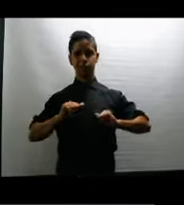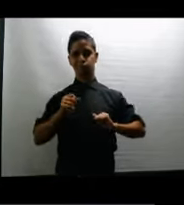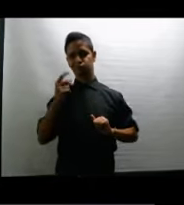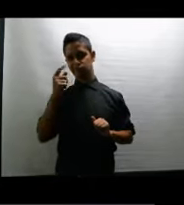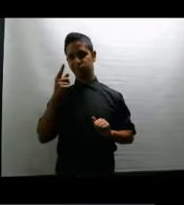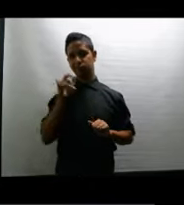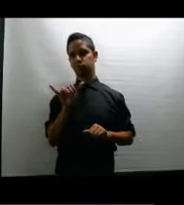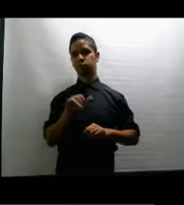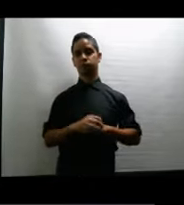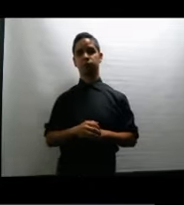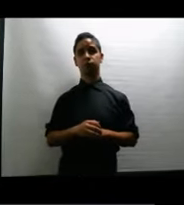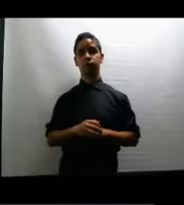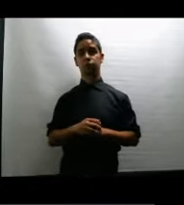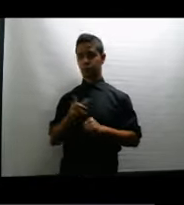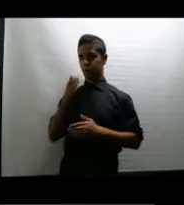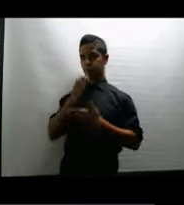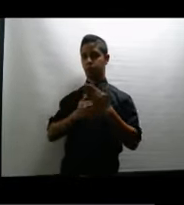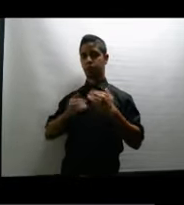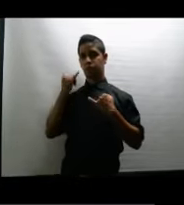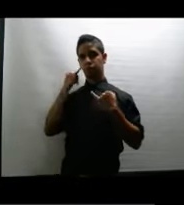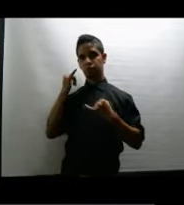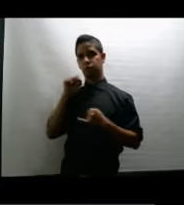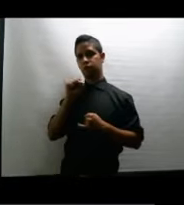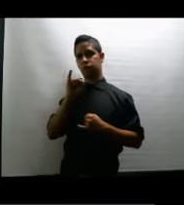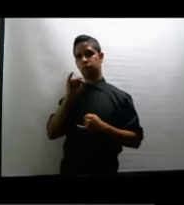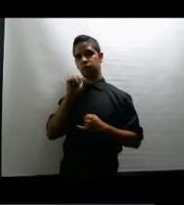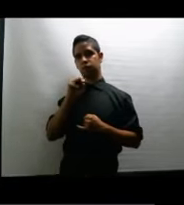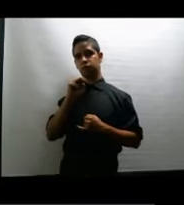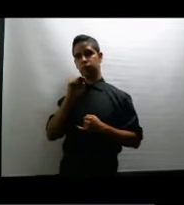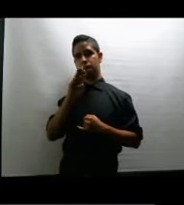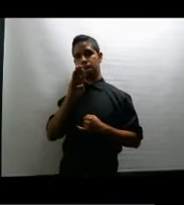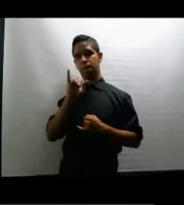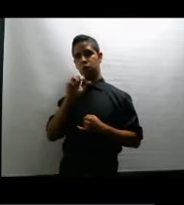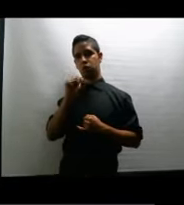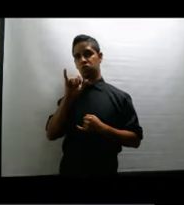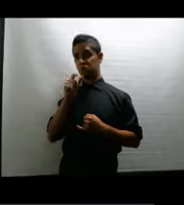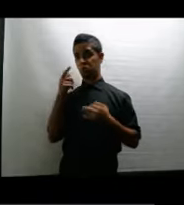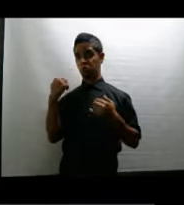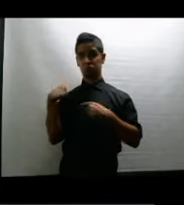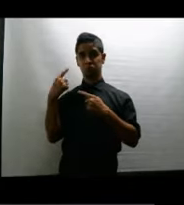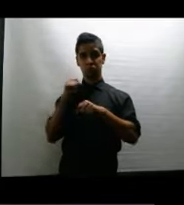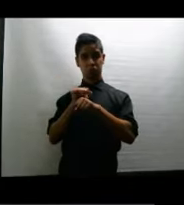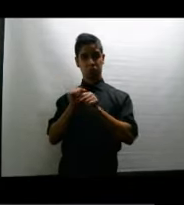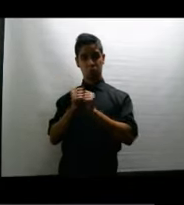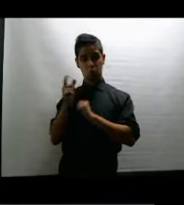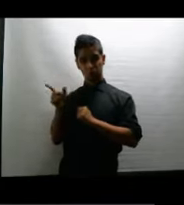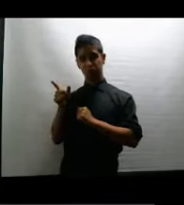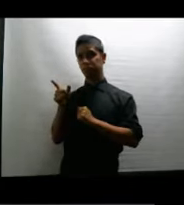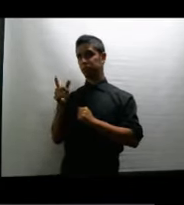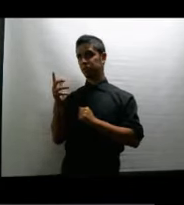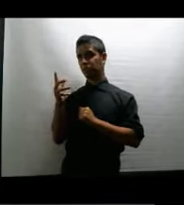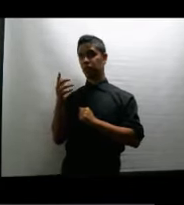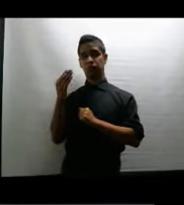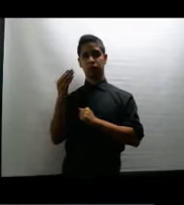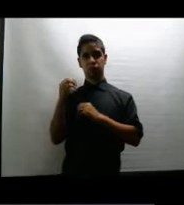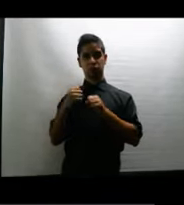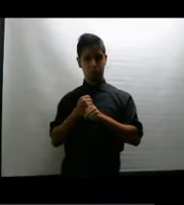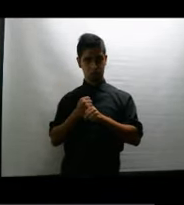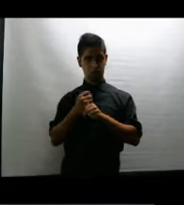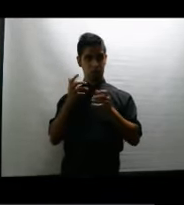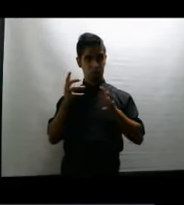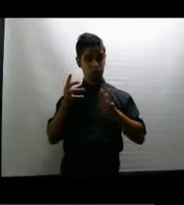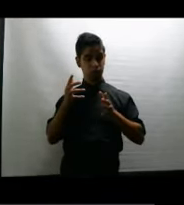simbiosis, parte de la idea de que yo llevo colaborando con Yomel como guitarrista, uh-huh, y compositor, 14 años casi.